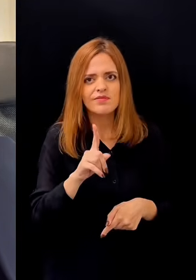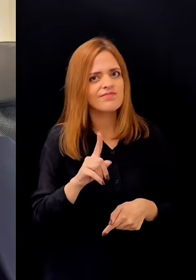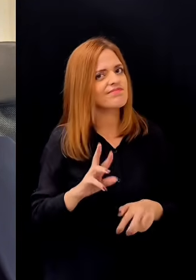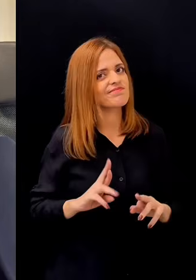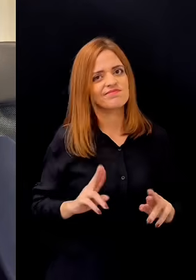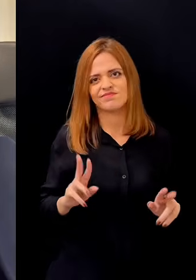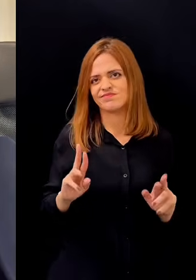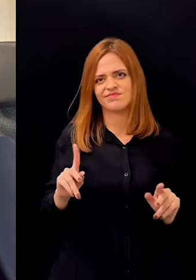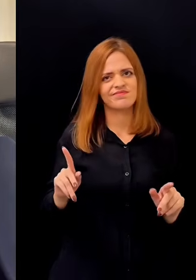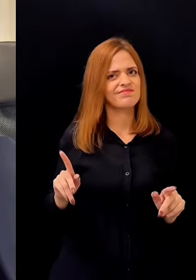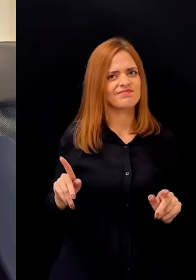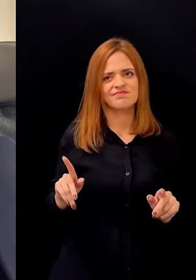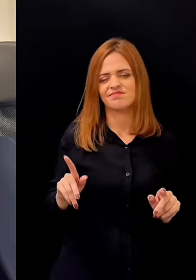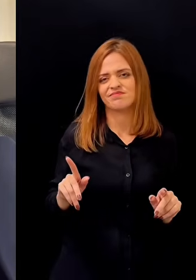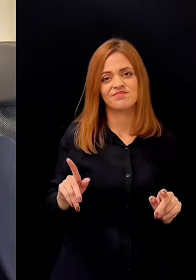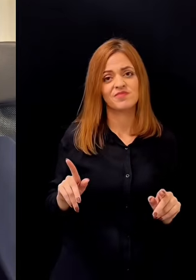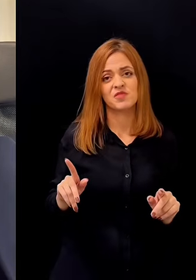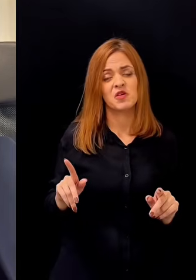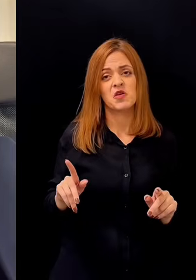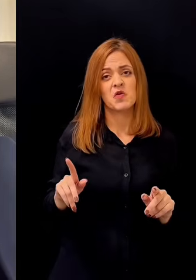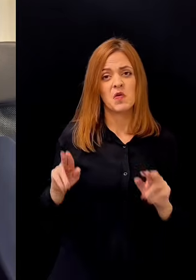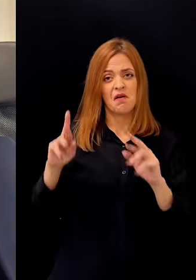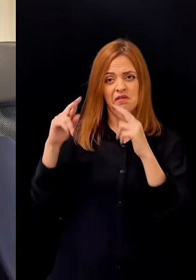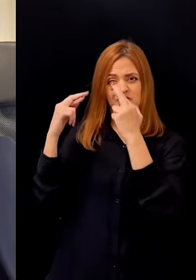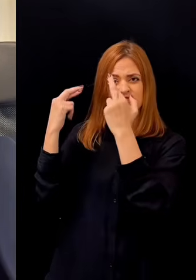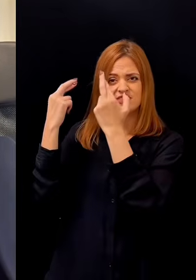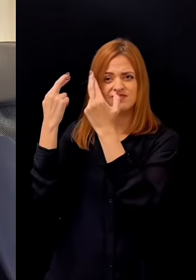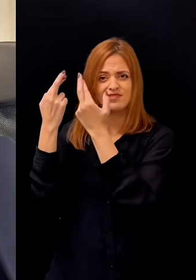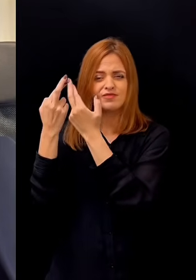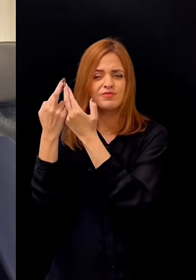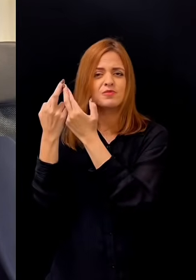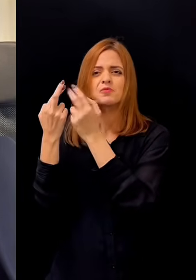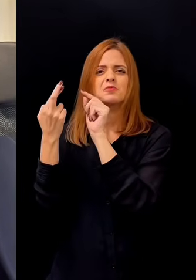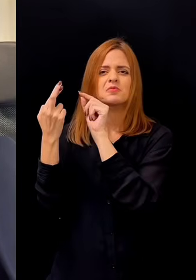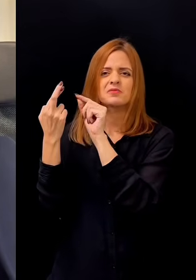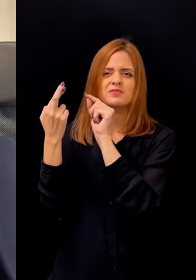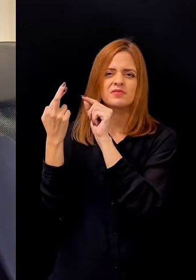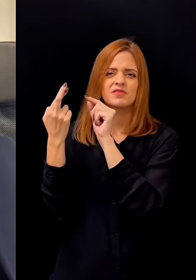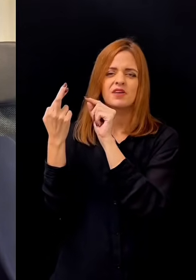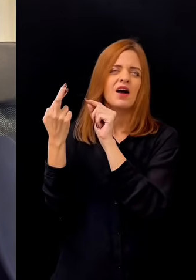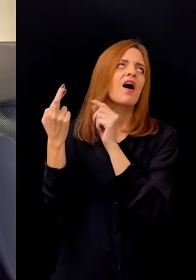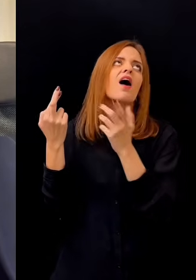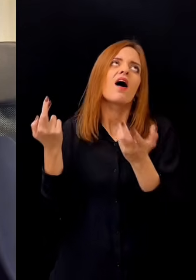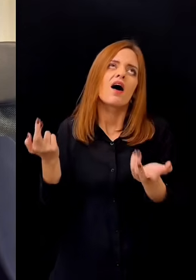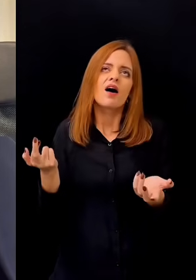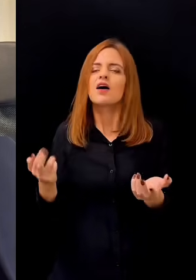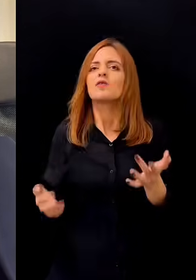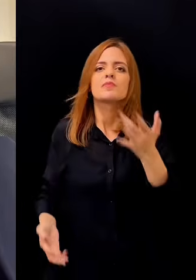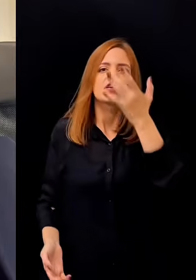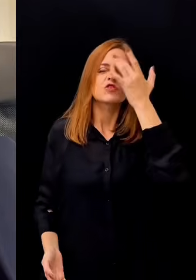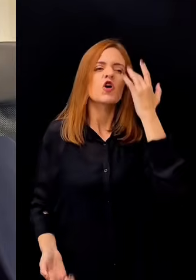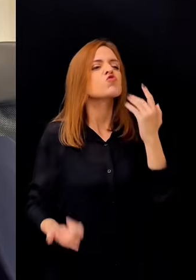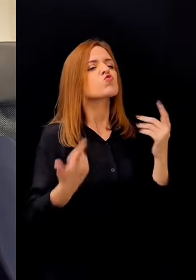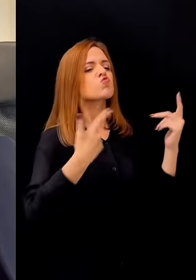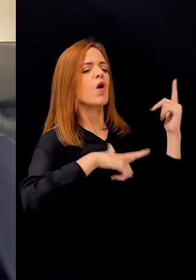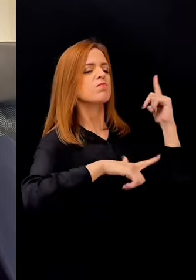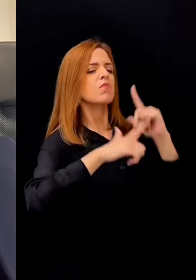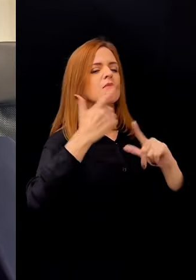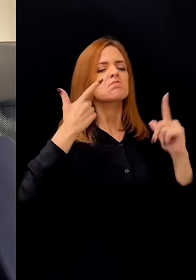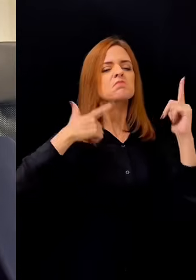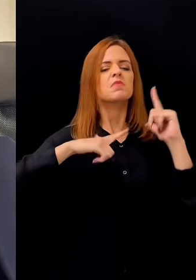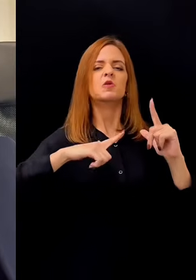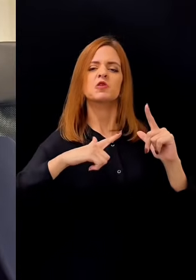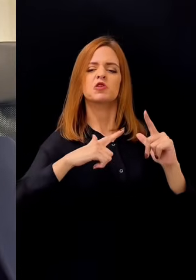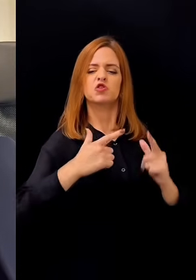não é a riqueza. O reino de Deus não é a pessoa conquistar a